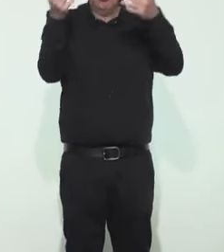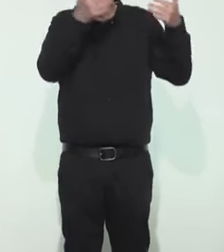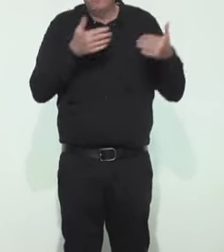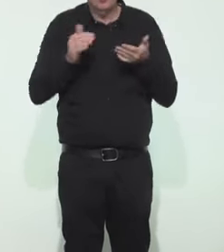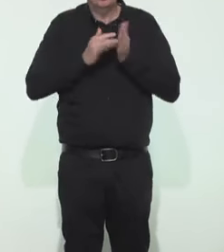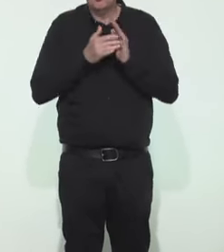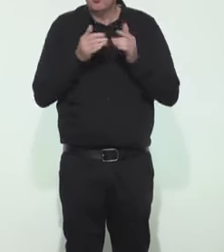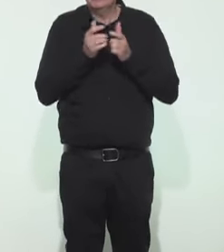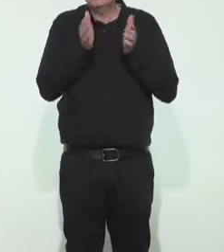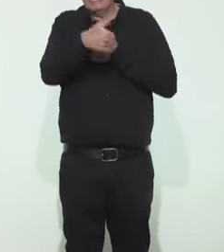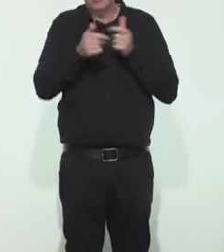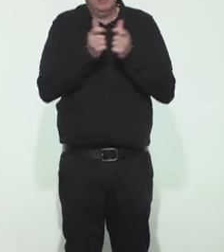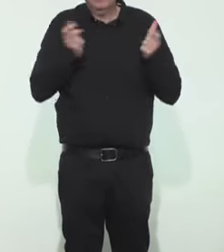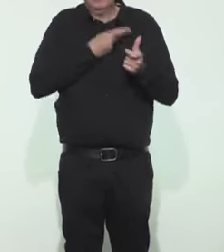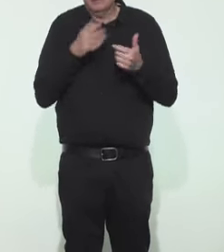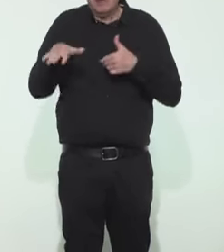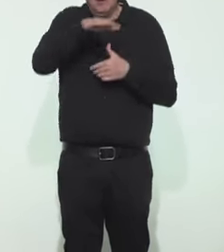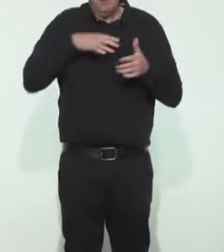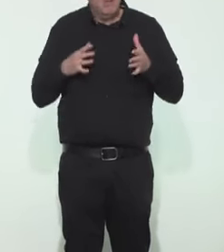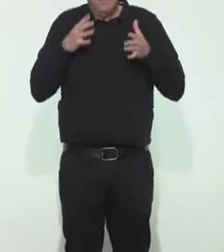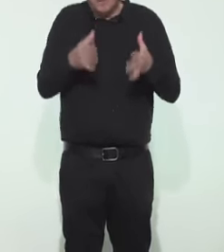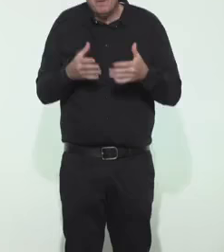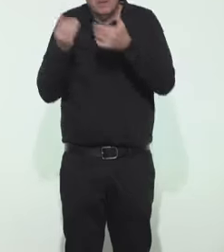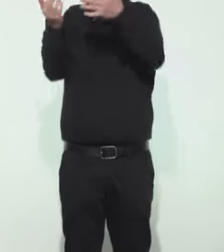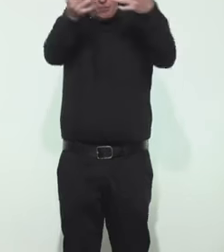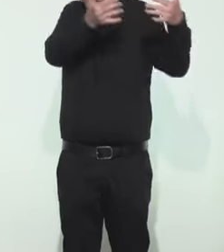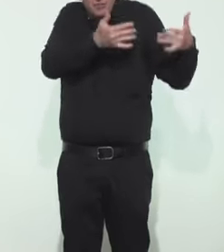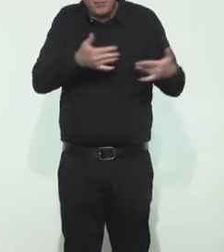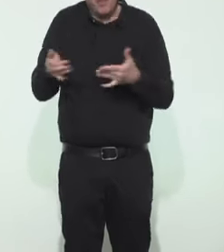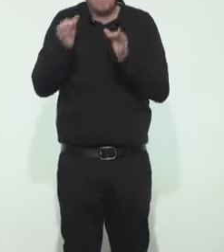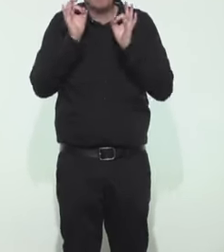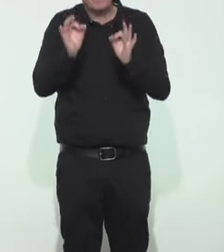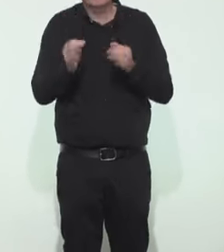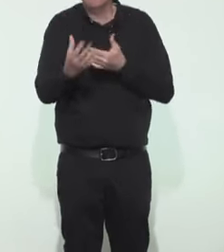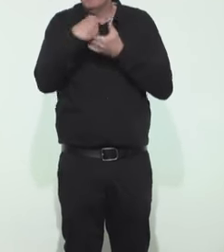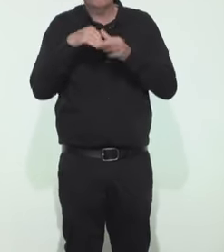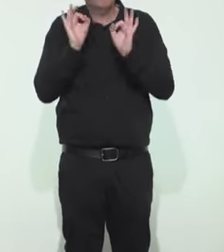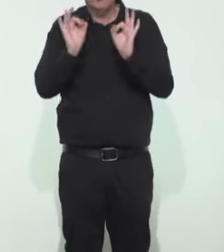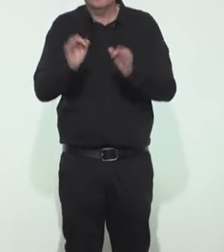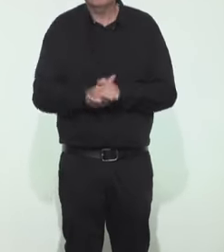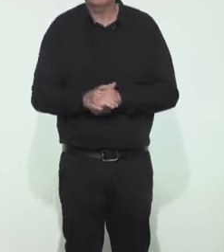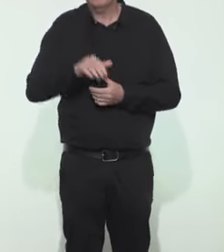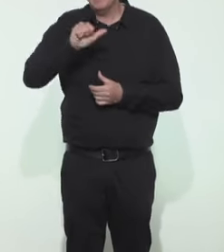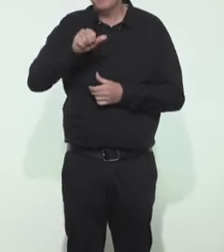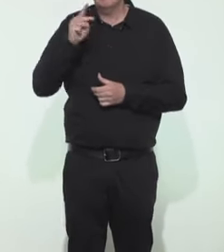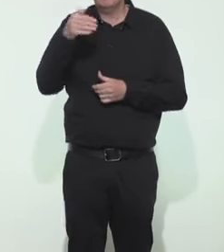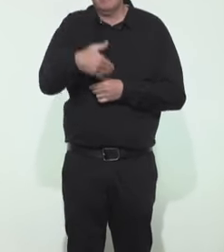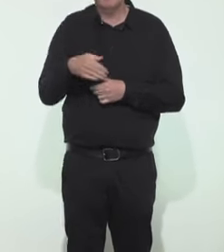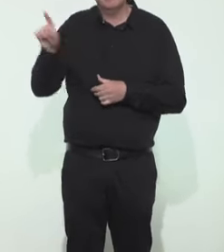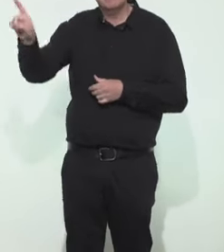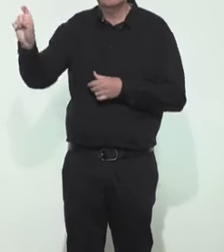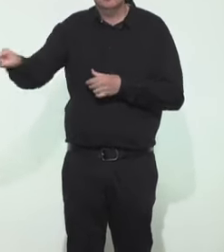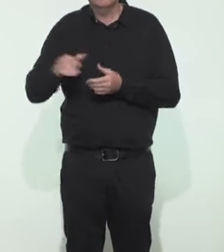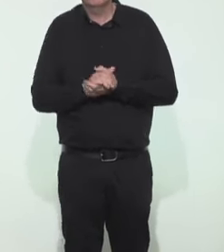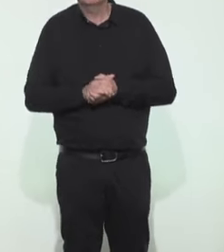médico-social pour participer au recueil nationale une deuxième question de la paix m est-ce que des recommandations sont prévues